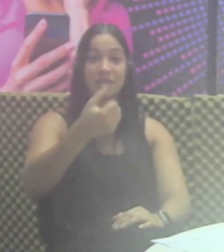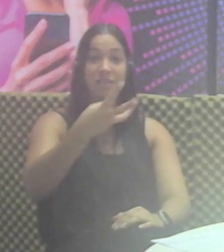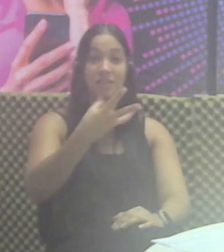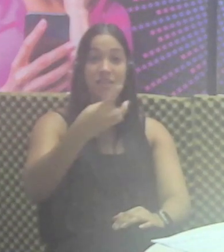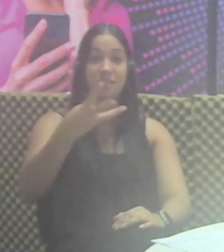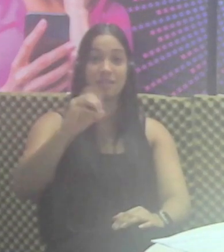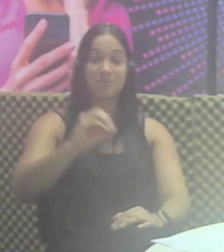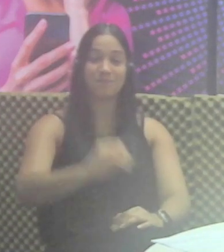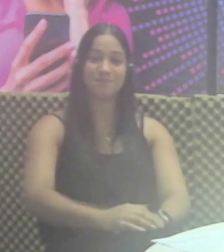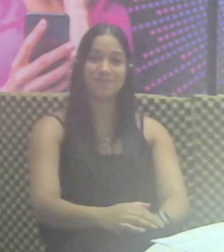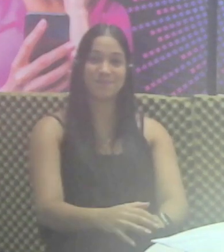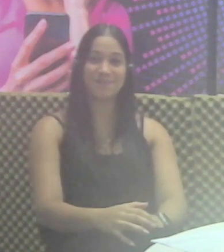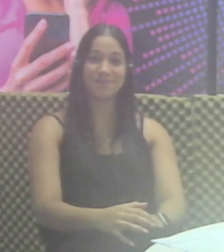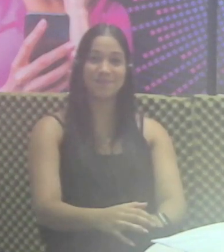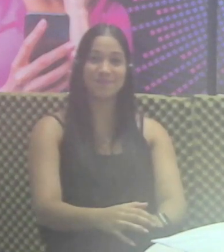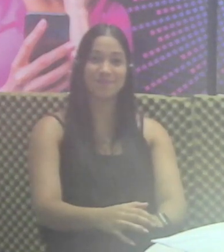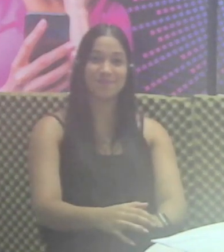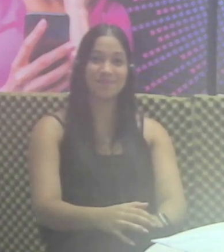34-3227-1330.